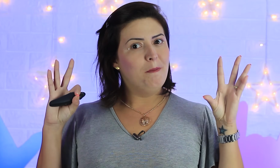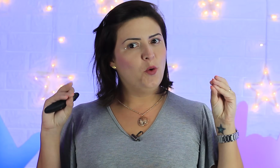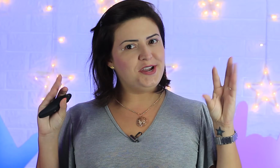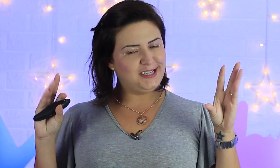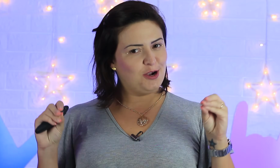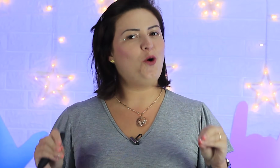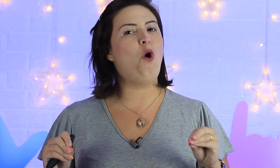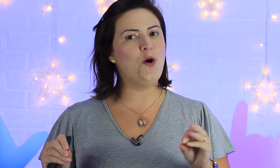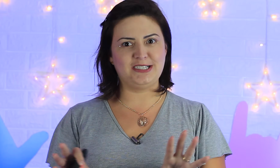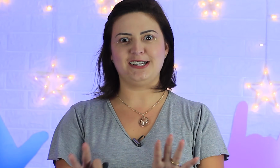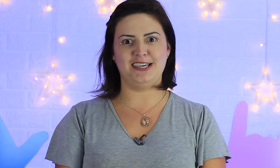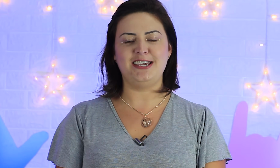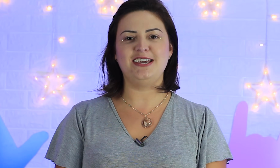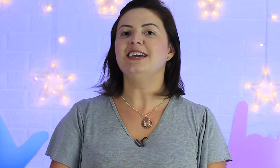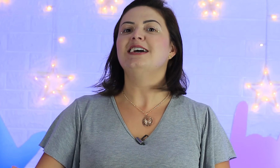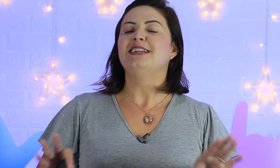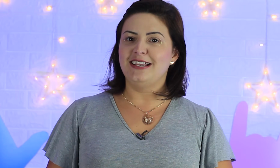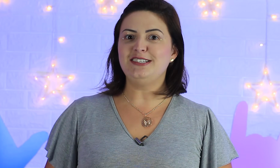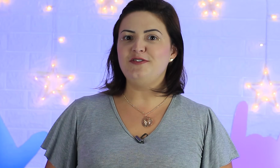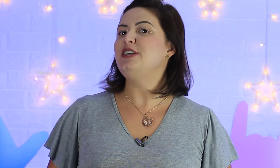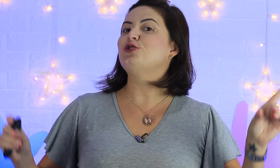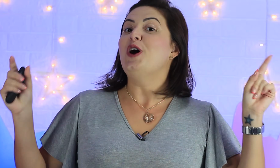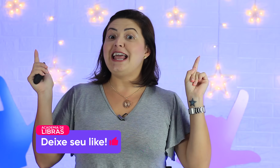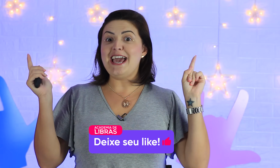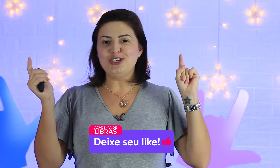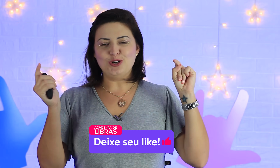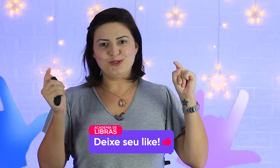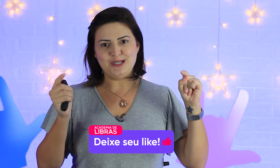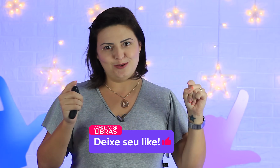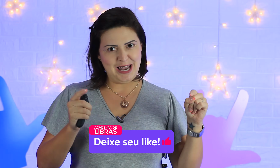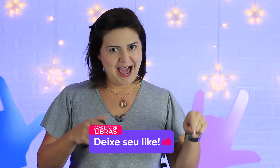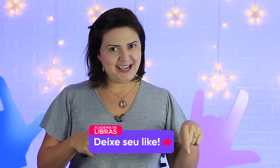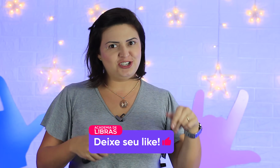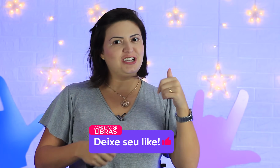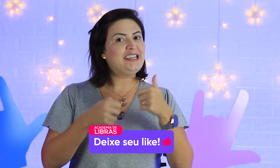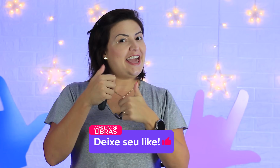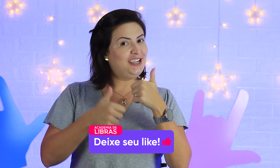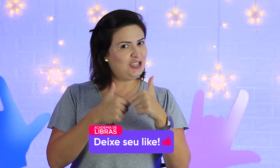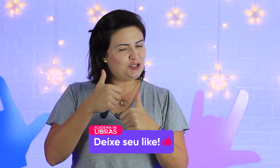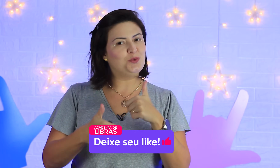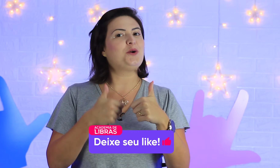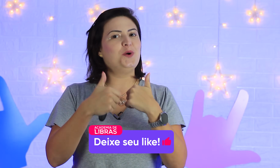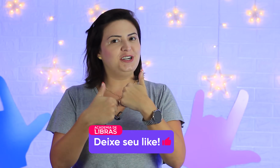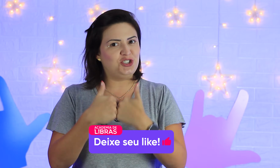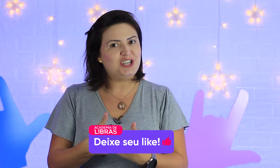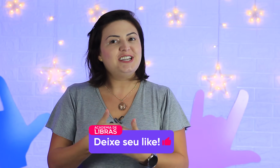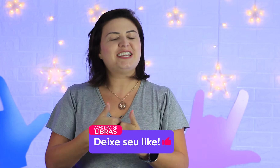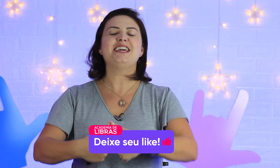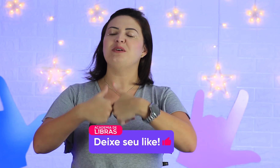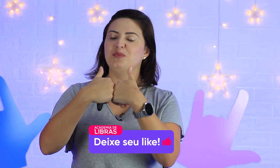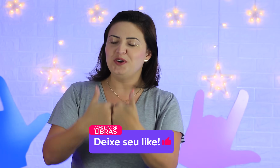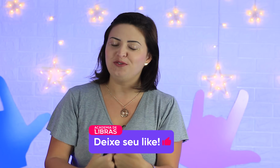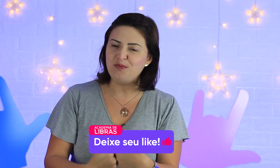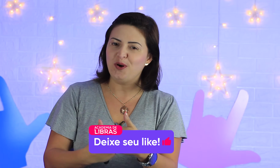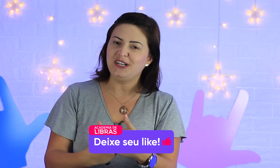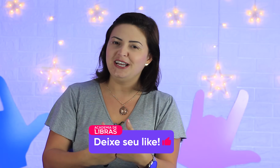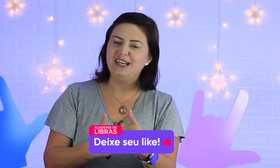muita coisa aqui nesse vídeo. Deixa o seu like. Já deixa a sua curtida aqui, que é muito importante.